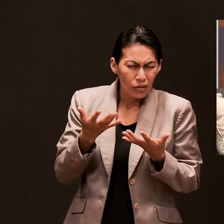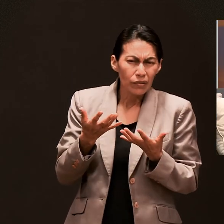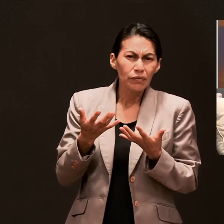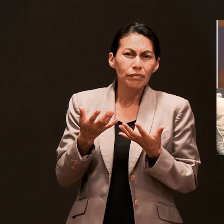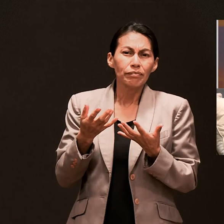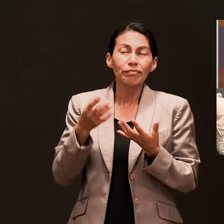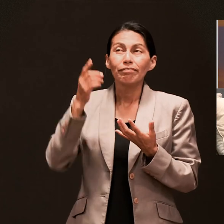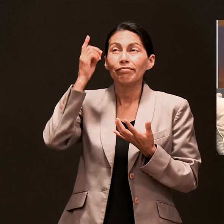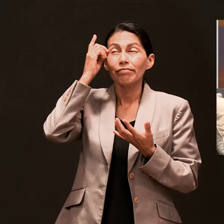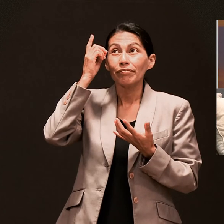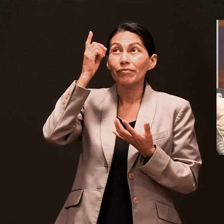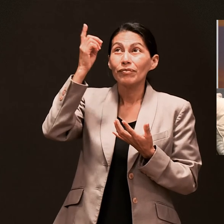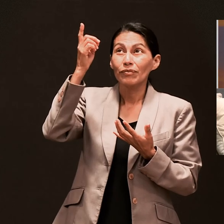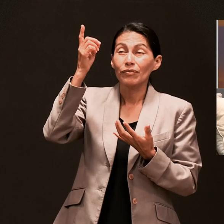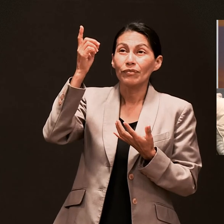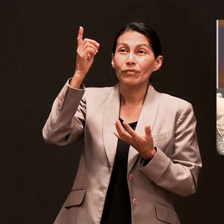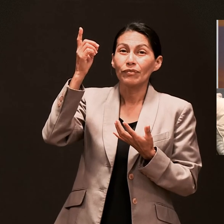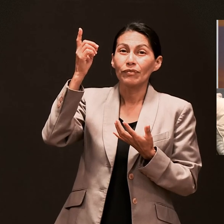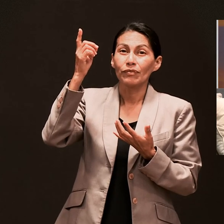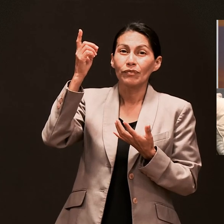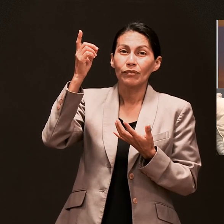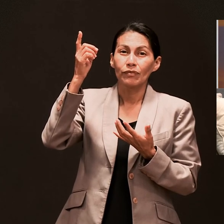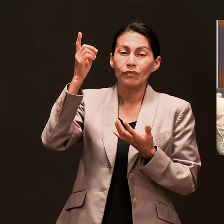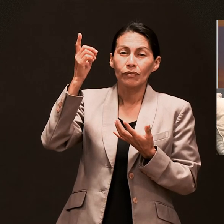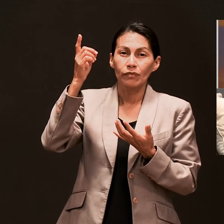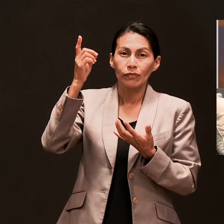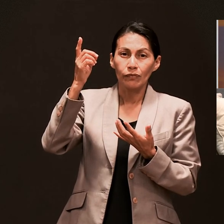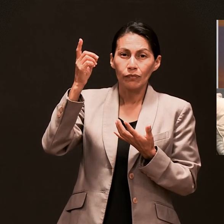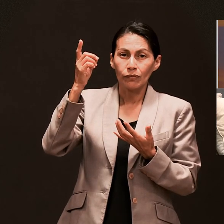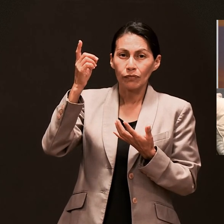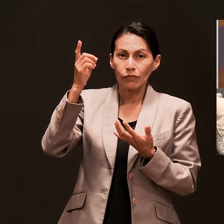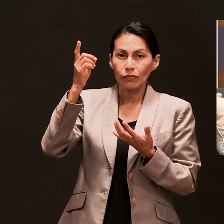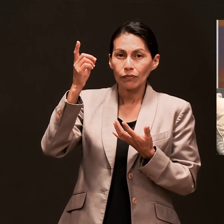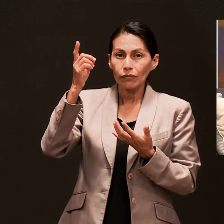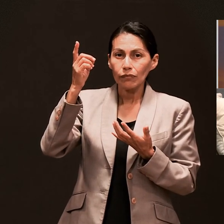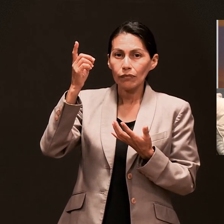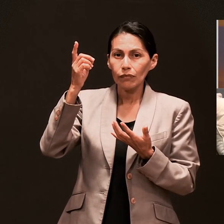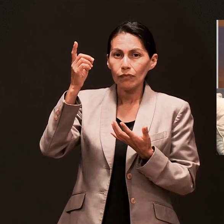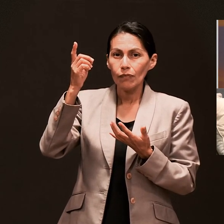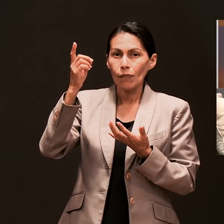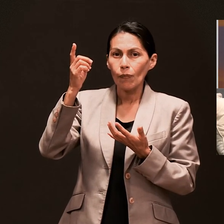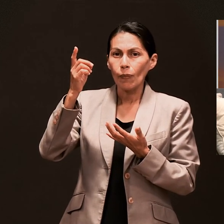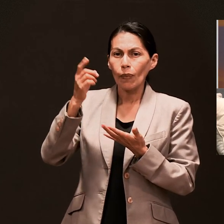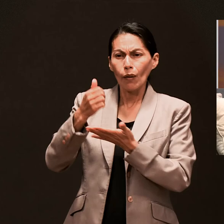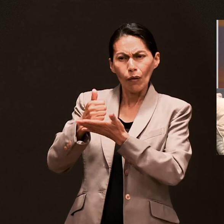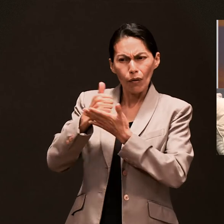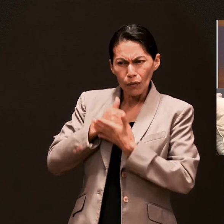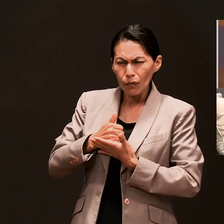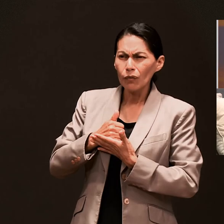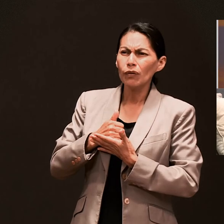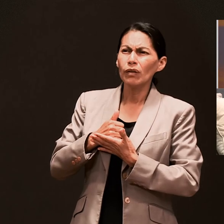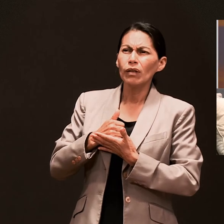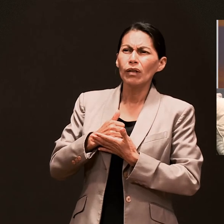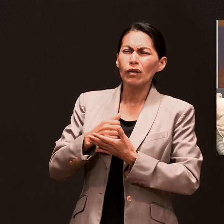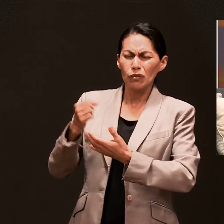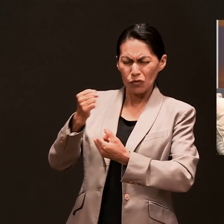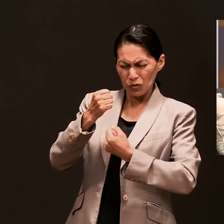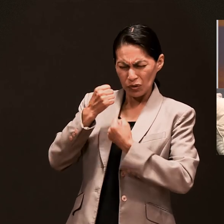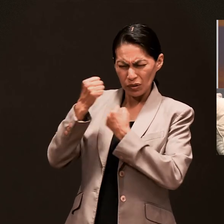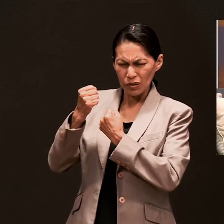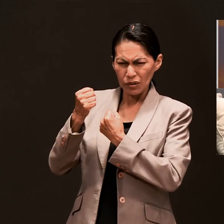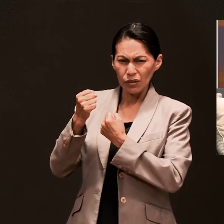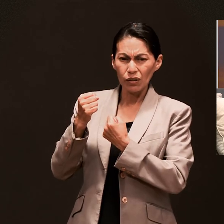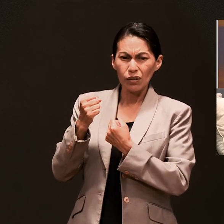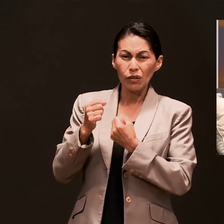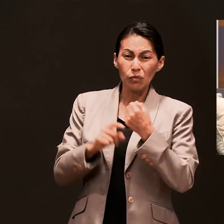y Sabiendo cómo lo debemos hacer el pastor no está nos